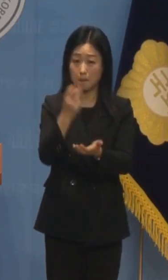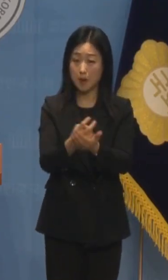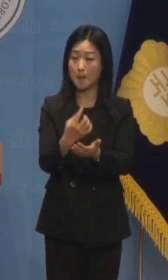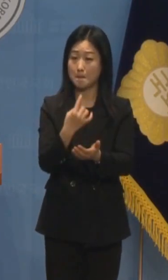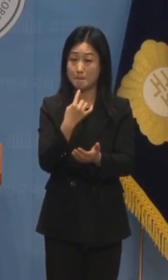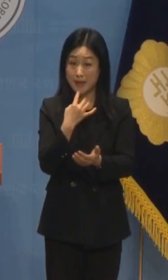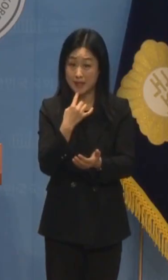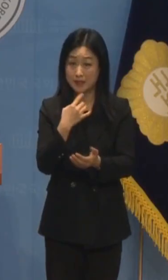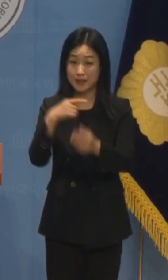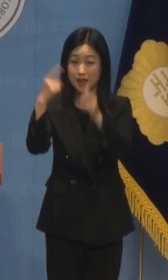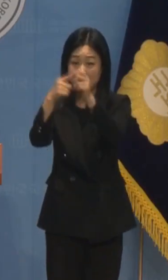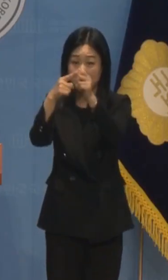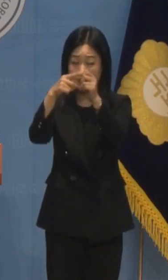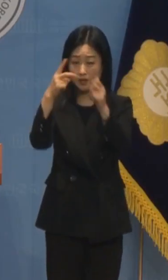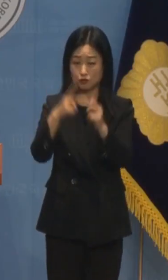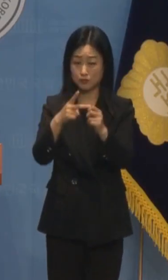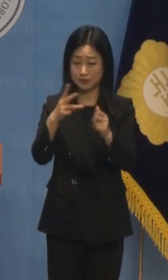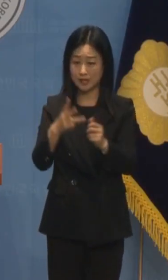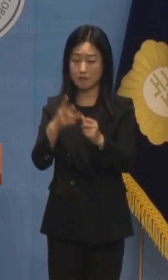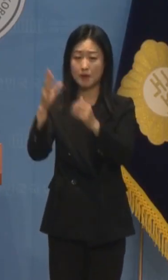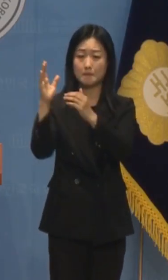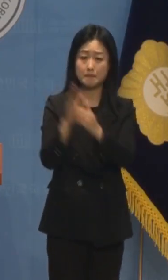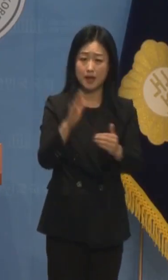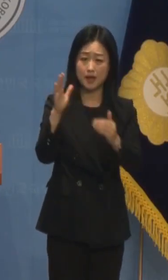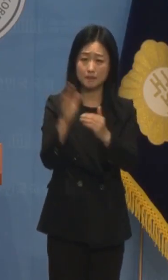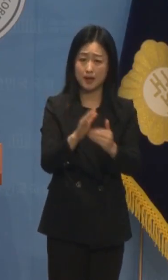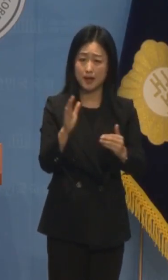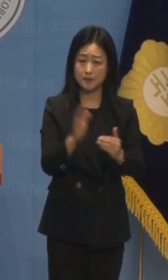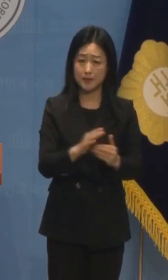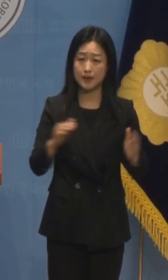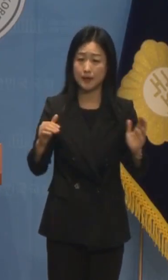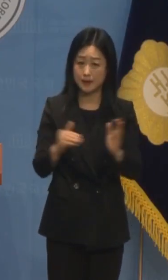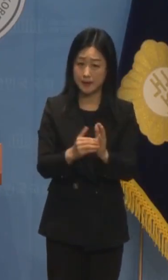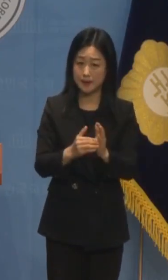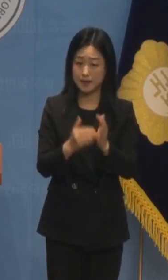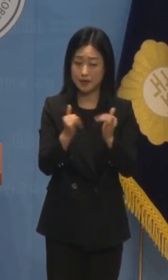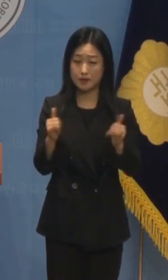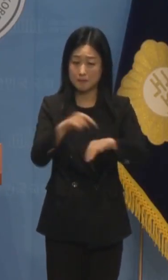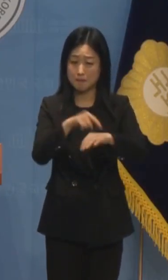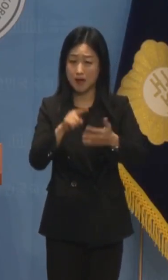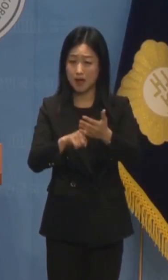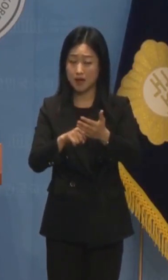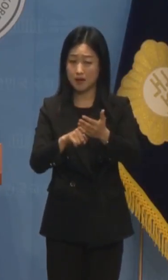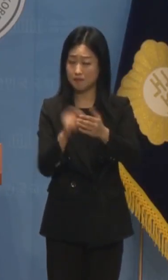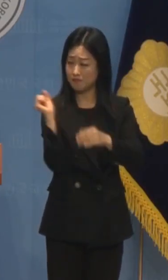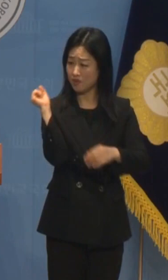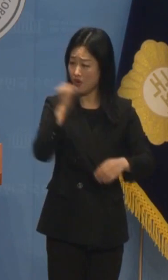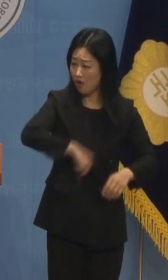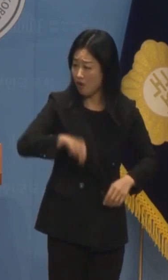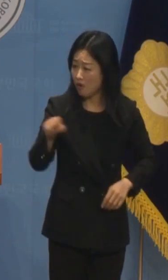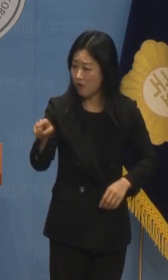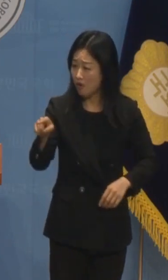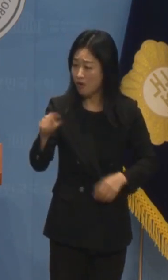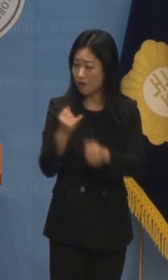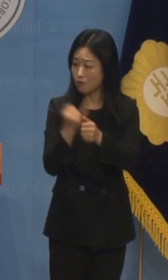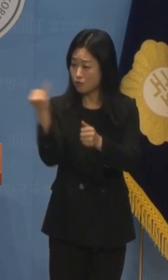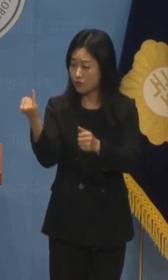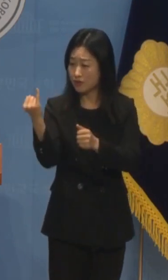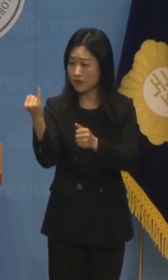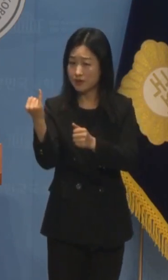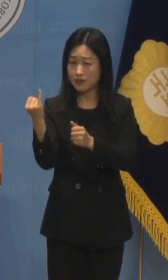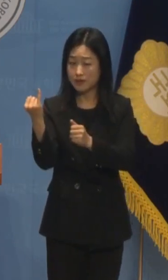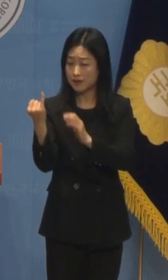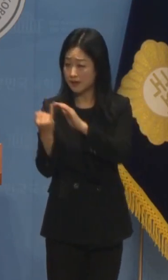세 번째 거부권 행사입니다. 또다시 민심을 거역하고 배우자를 지키겠다고 선언한